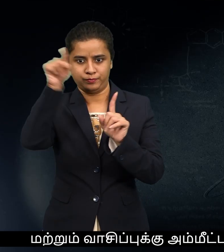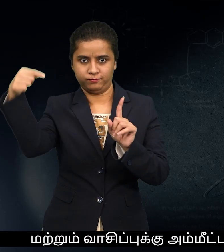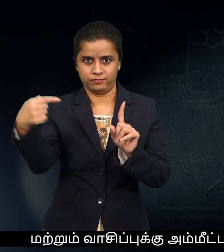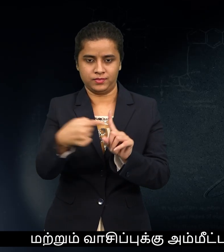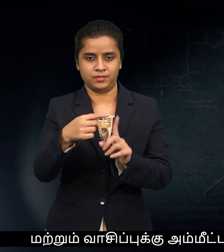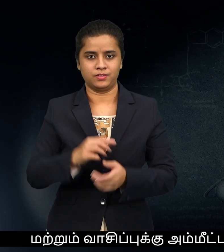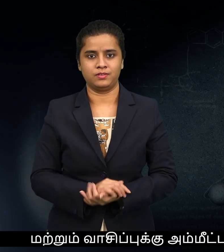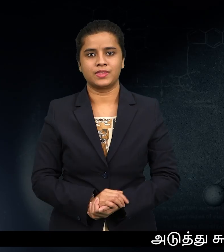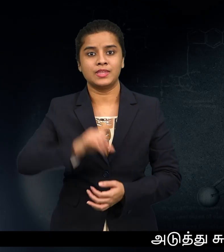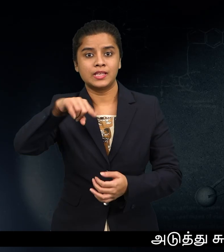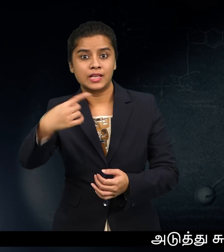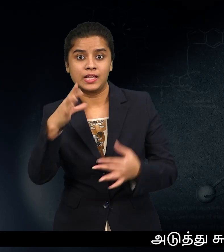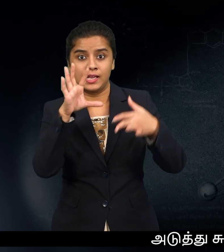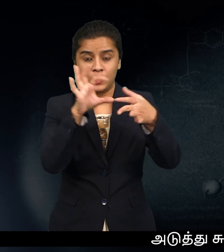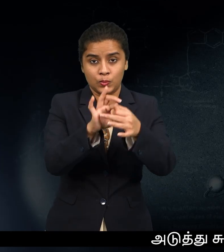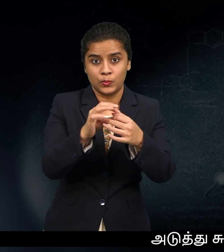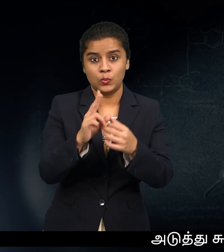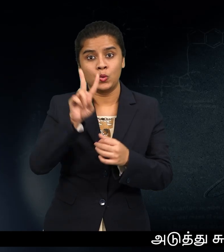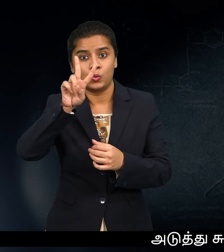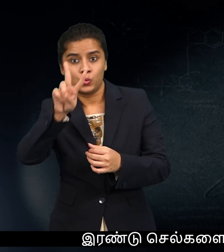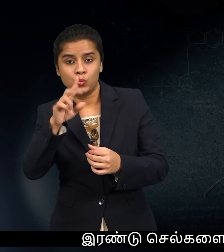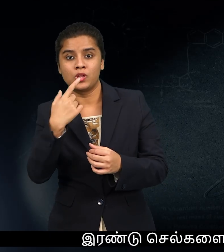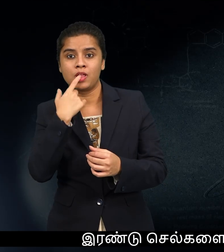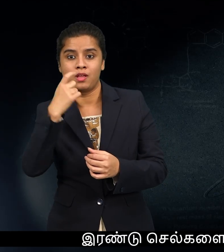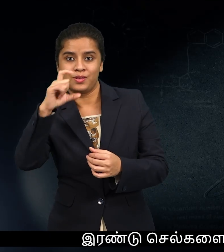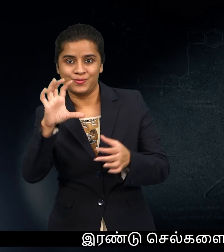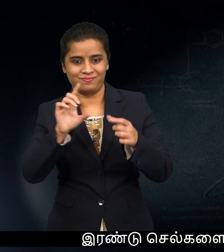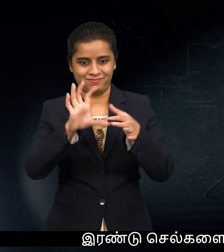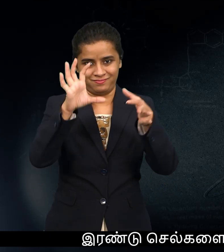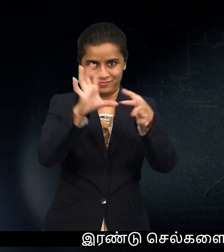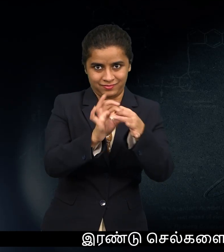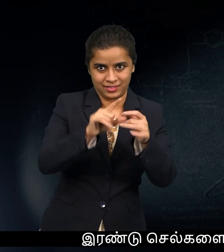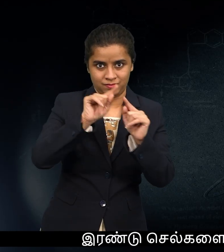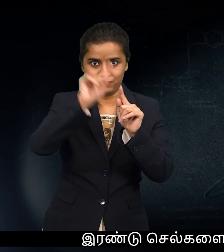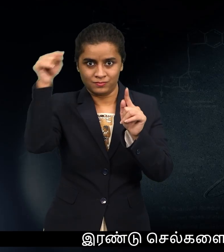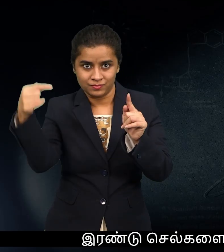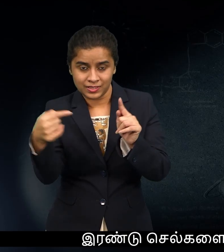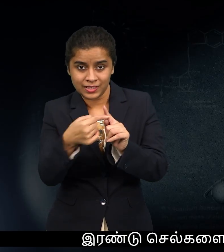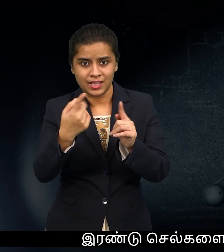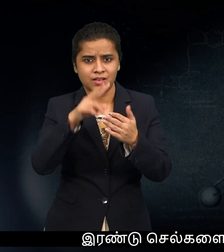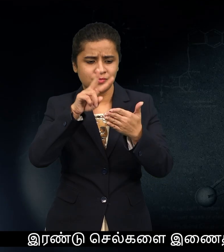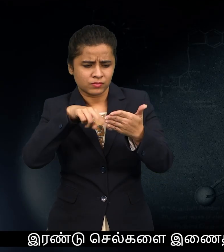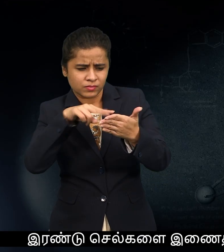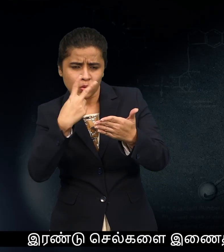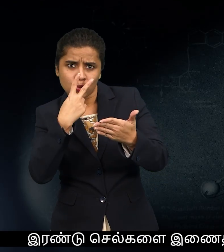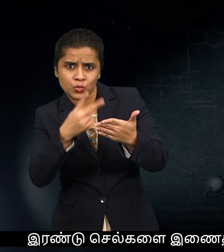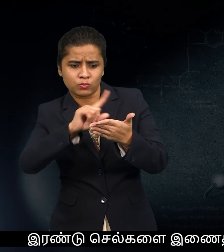கவனியுங்கள். அடுத்த சுற்றுவட்டத்தில் உள்ள 2 கலன்களை இணைத்து அம்மீட்டர் மற்றும் வோல்ட் மீட்டரின்